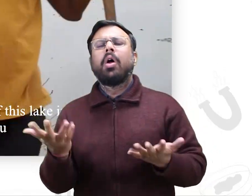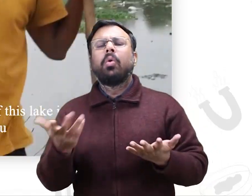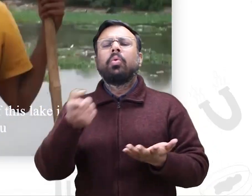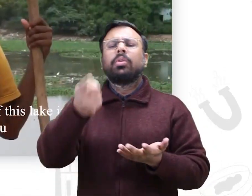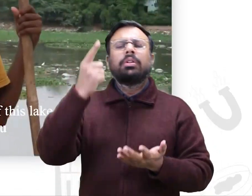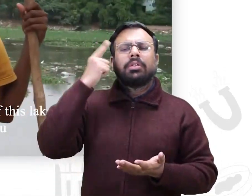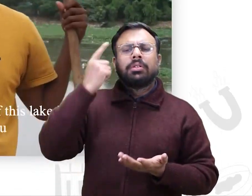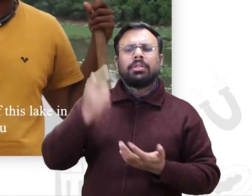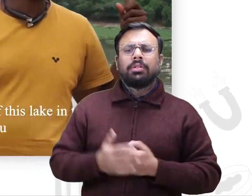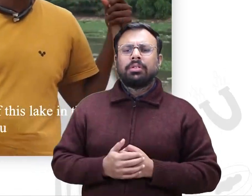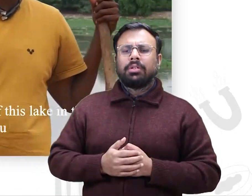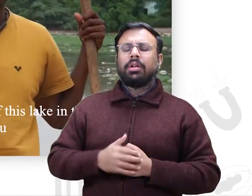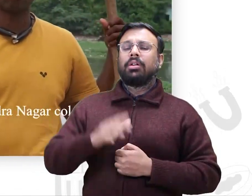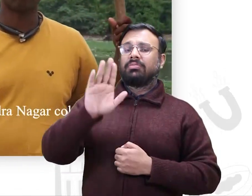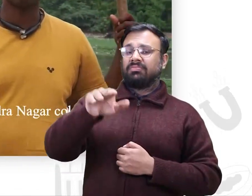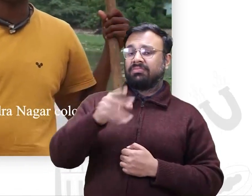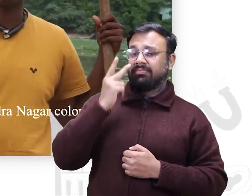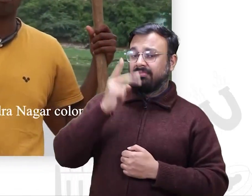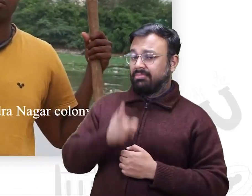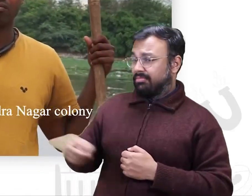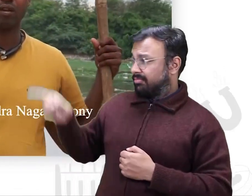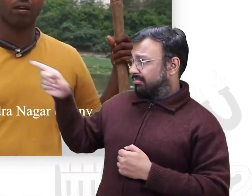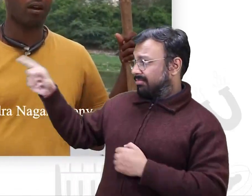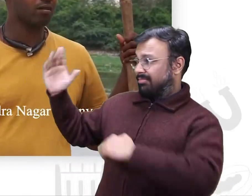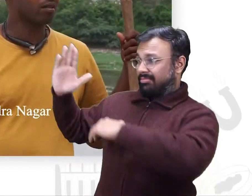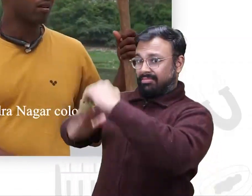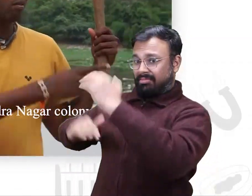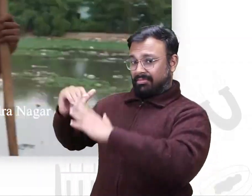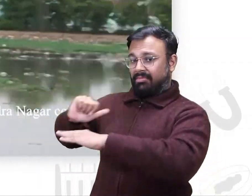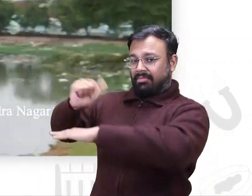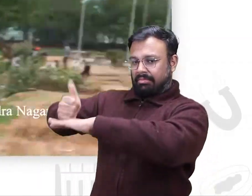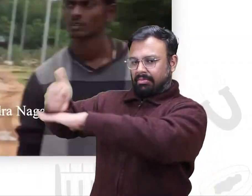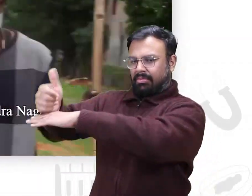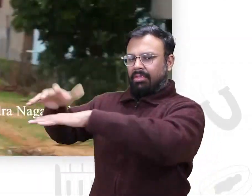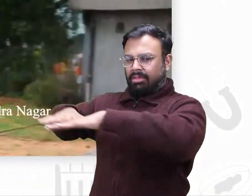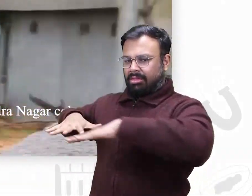हिसाब से? इसका एक्सटेंड तो मेरे ख्याल